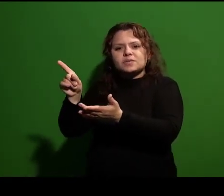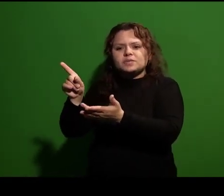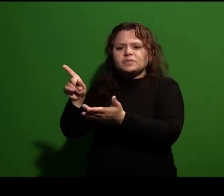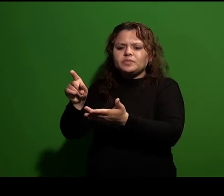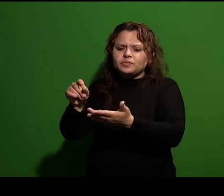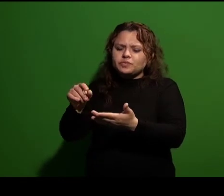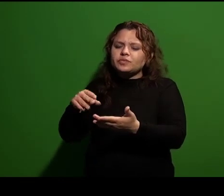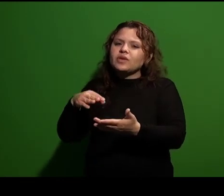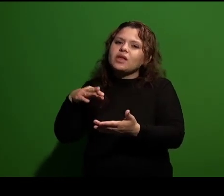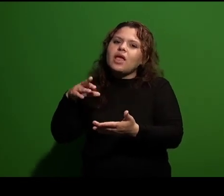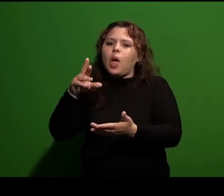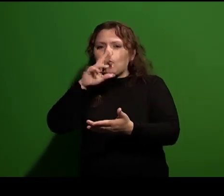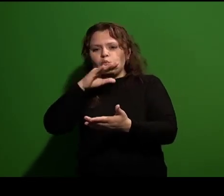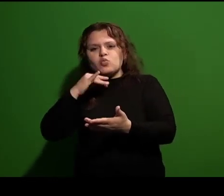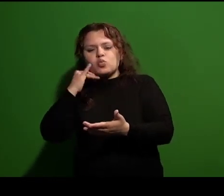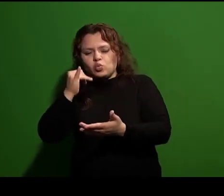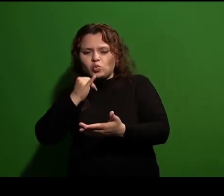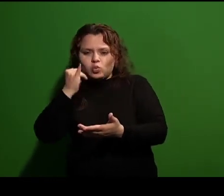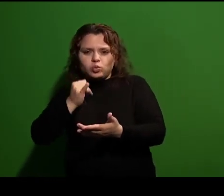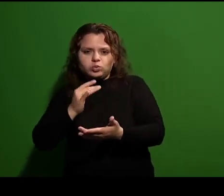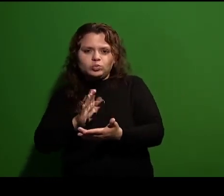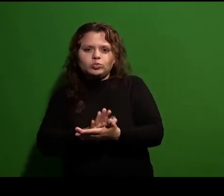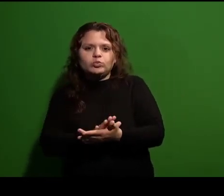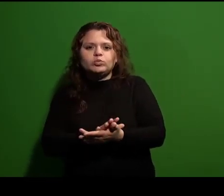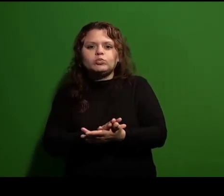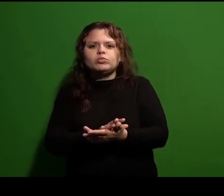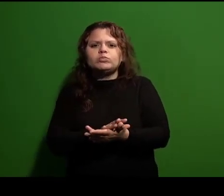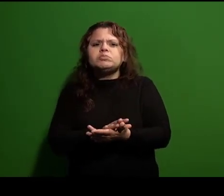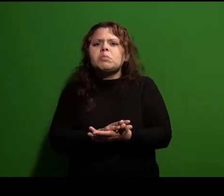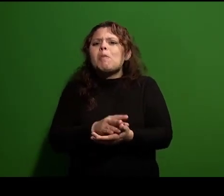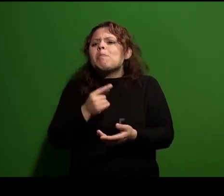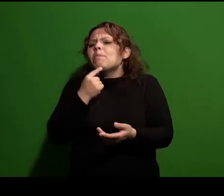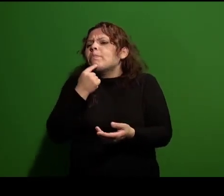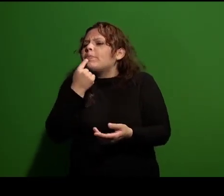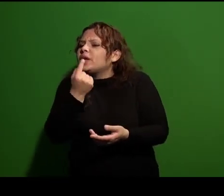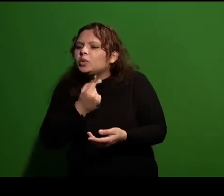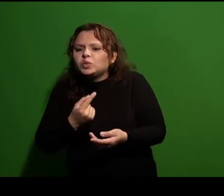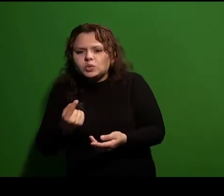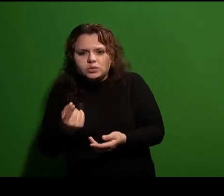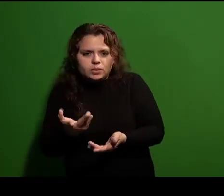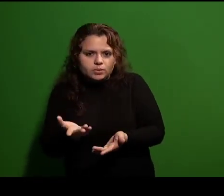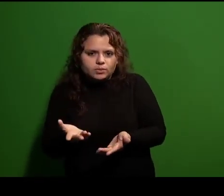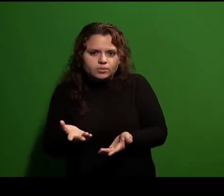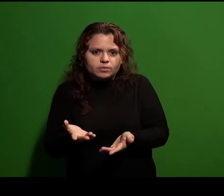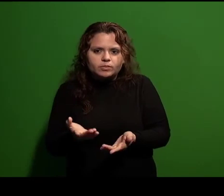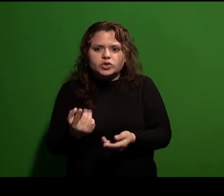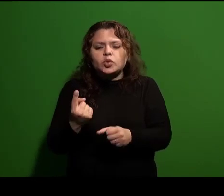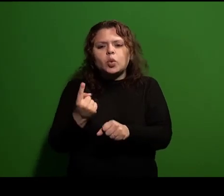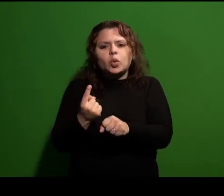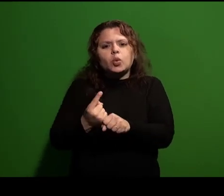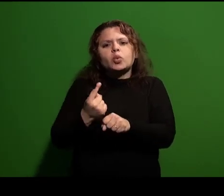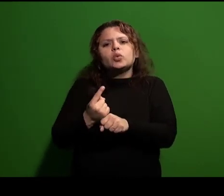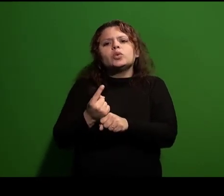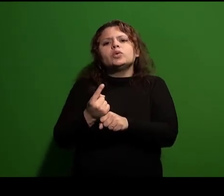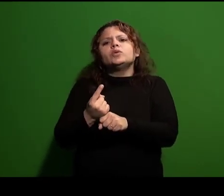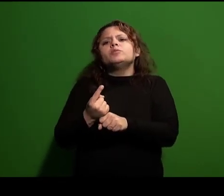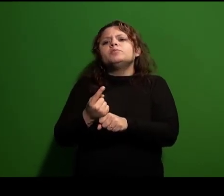and Herald, 24 de julio de 1888. Preguntas para